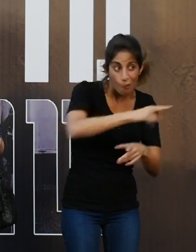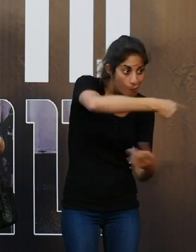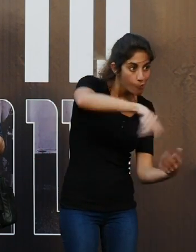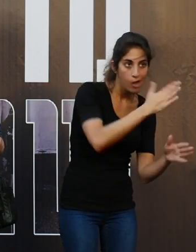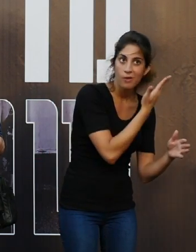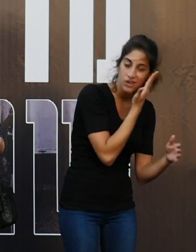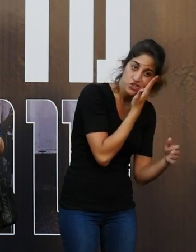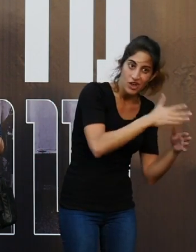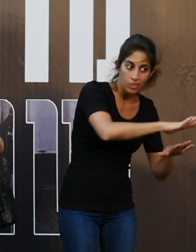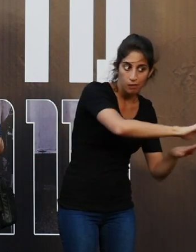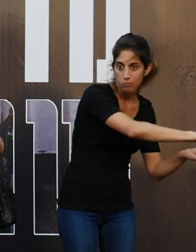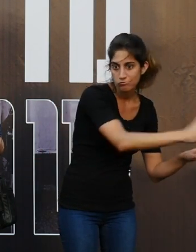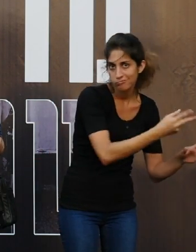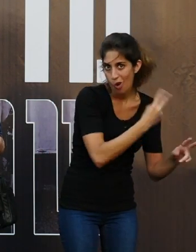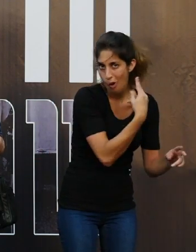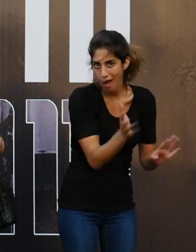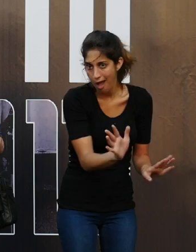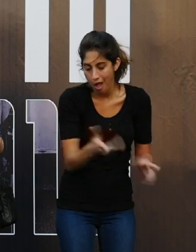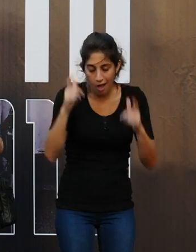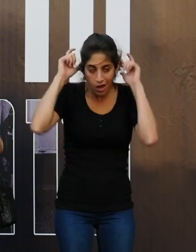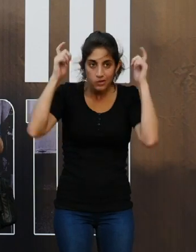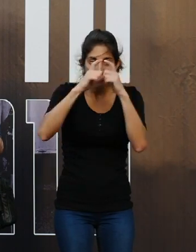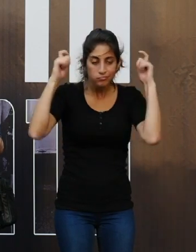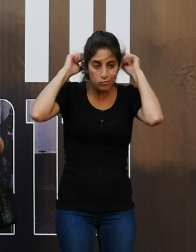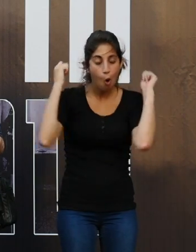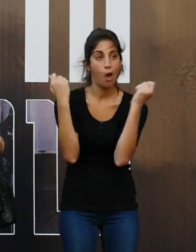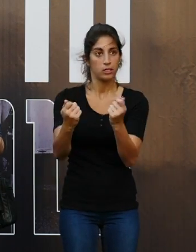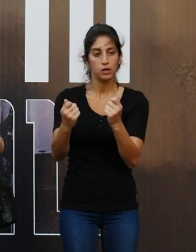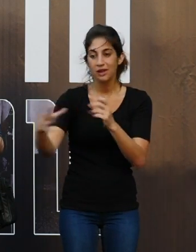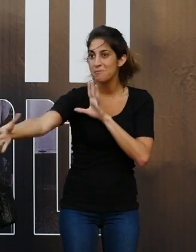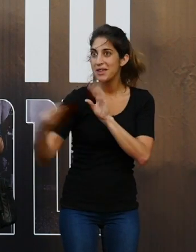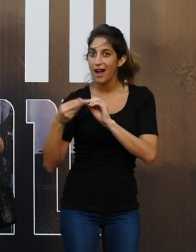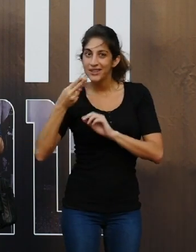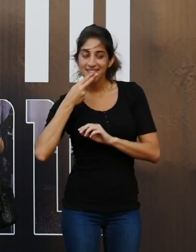ישנים ואת הכיסוי מהעיניים, אישנו סיגריה